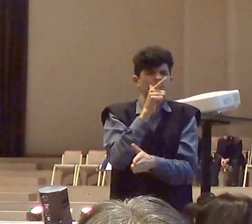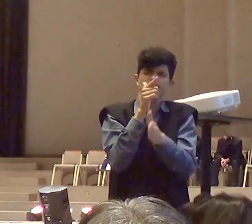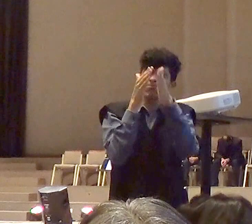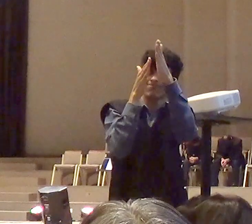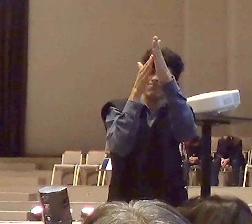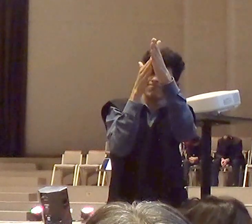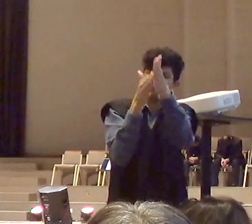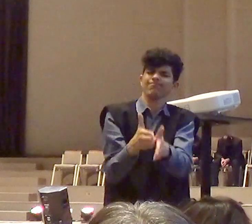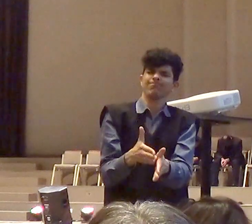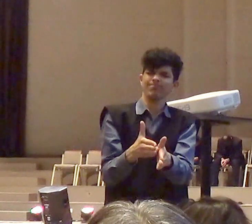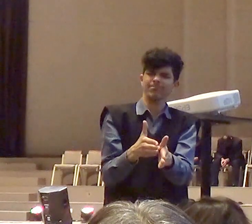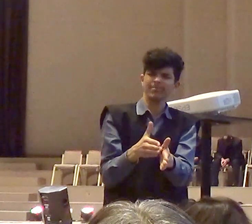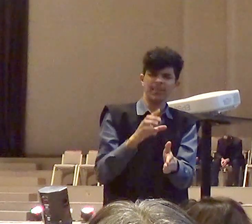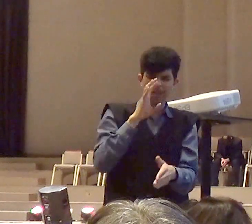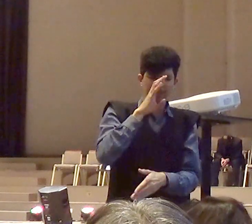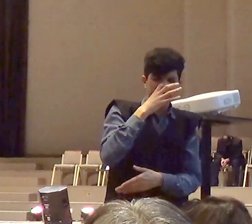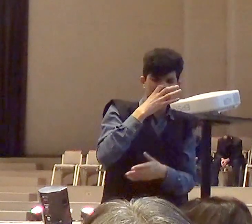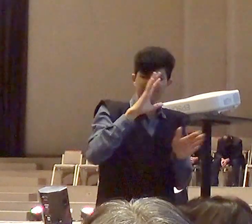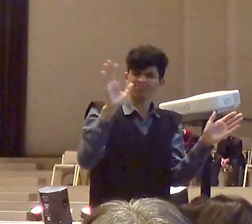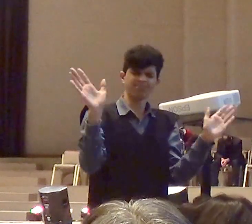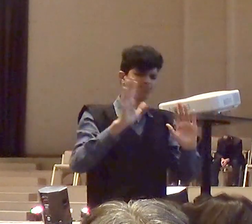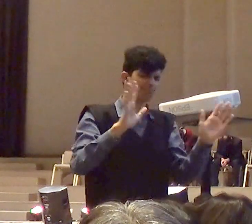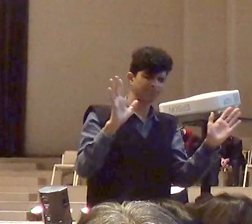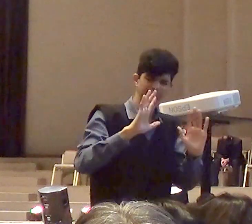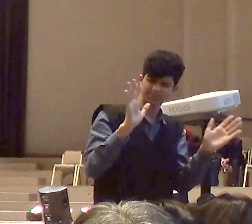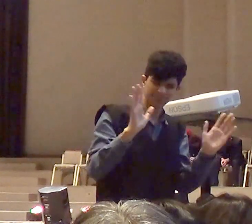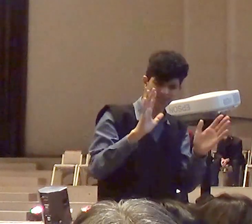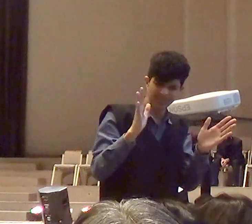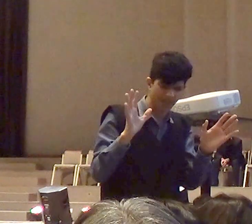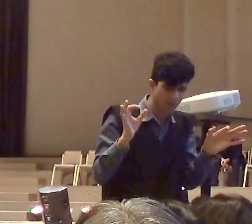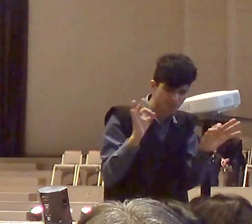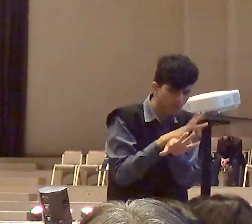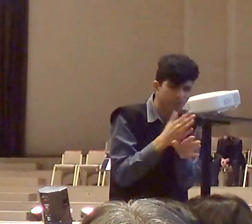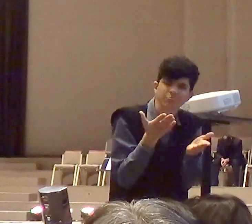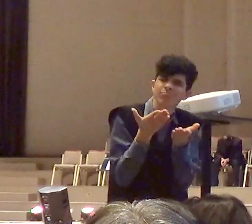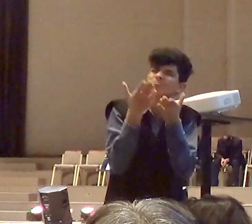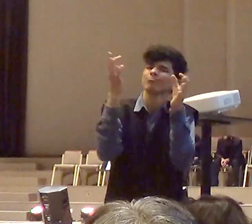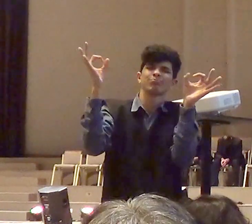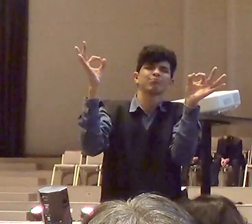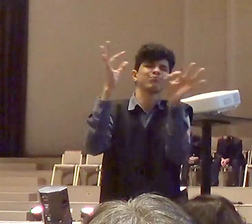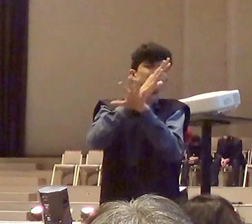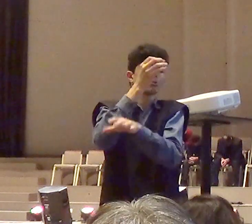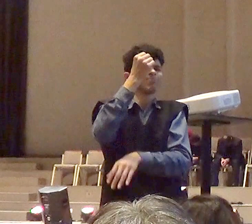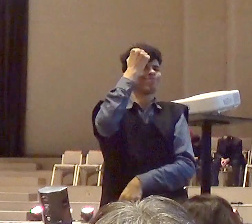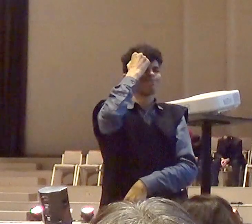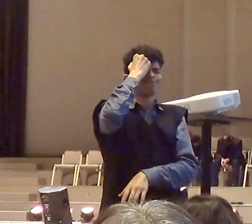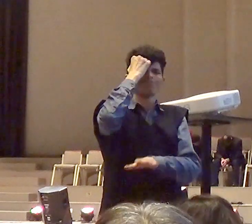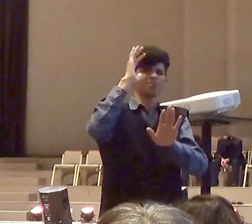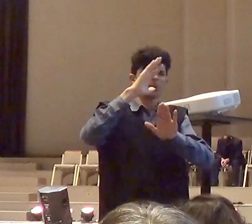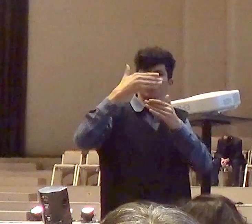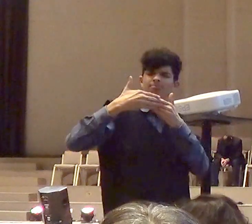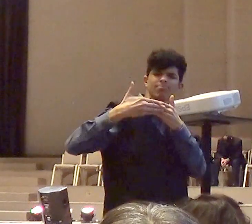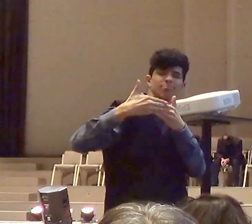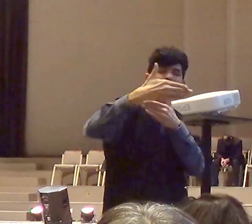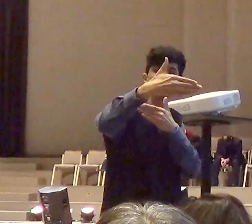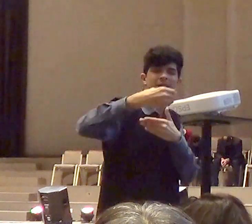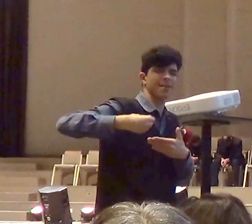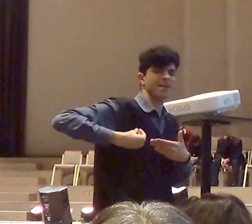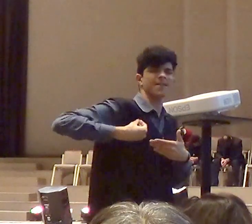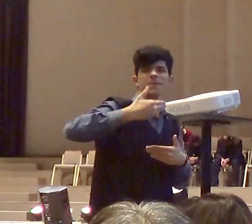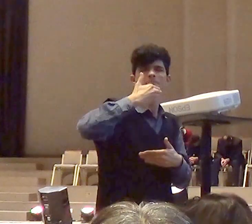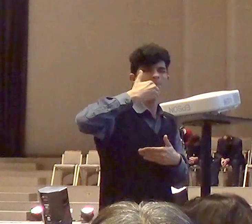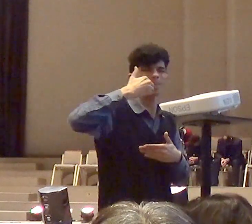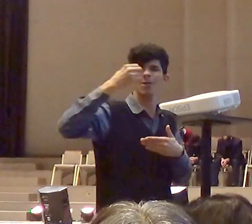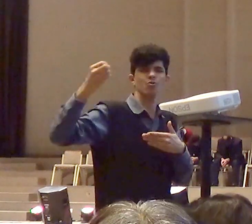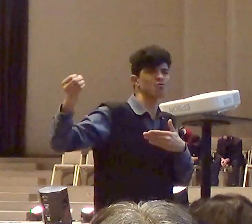possam levar mais eles colocaram nas tuas mãos então agora senhor começa algo novo e poderoso na